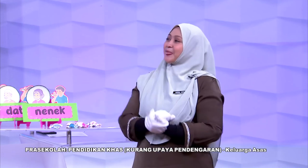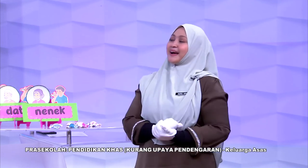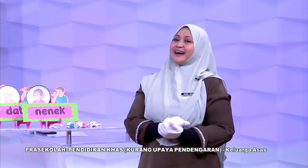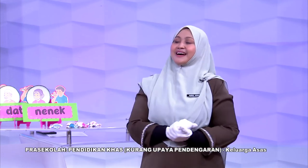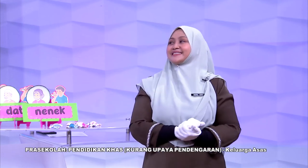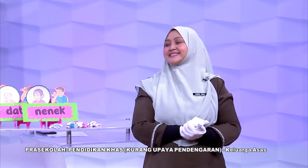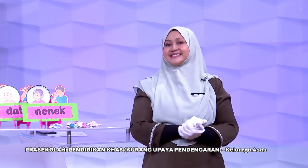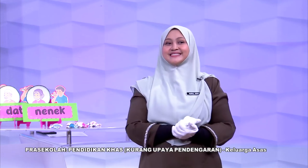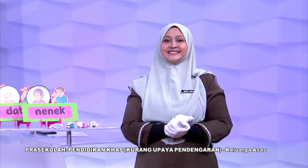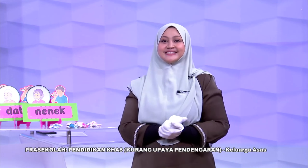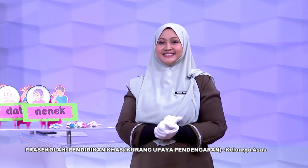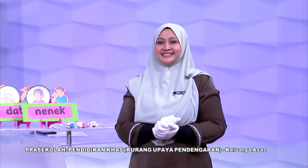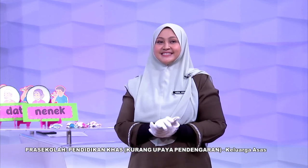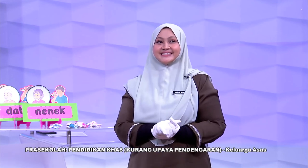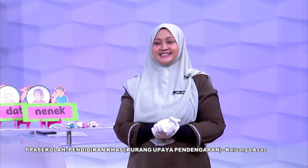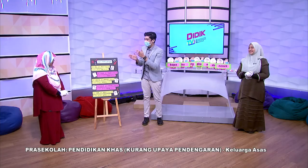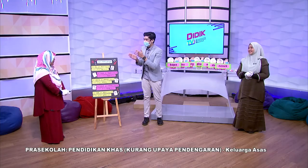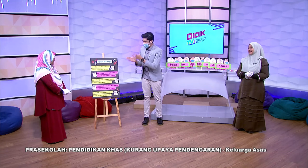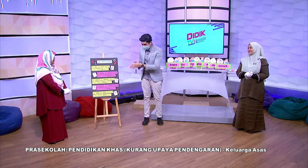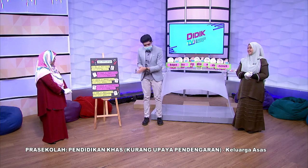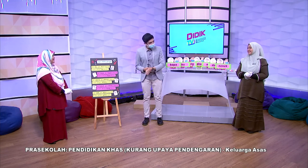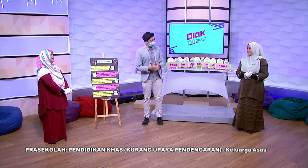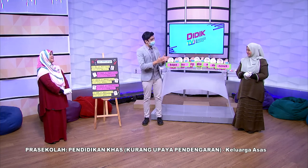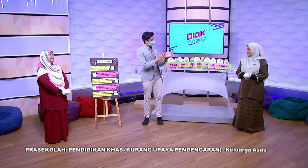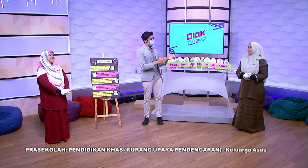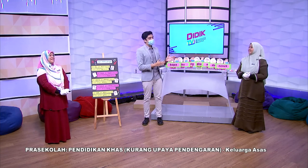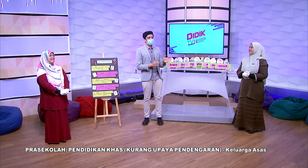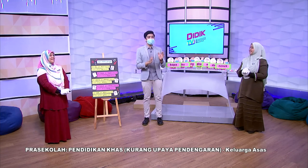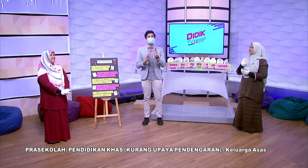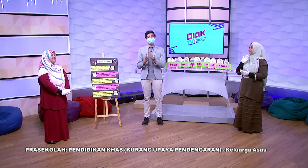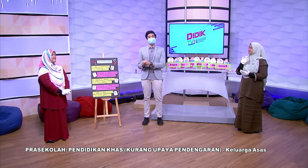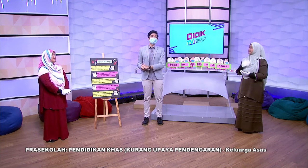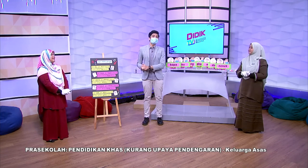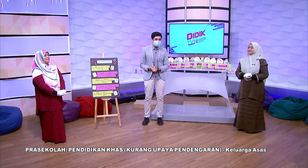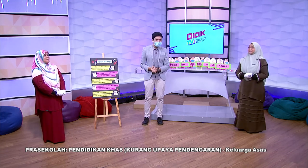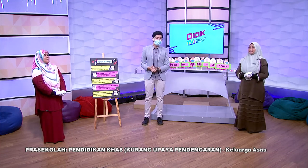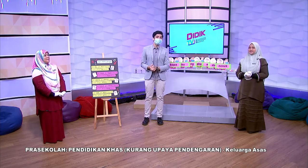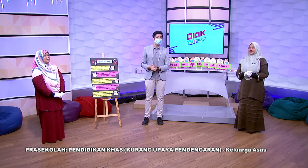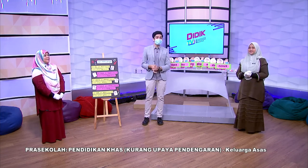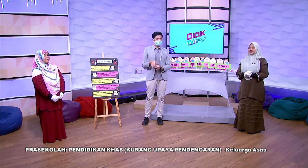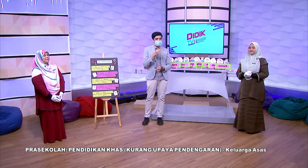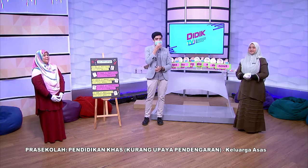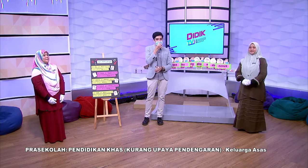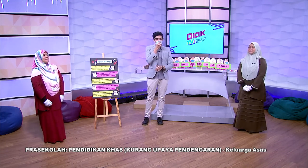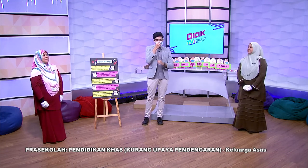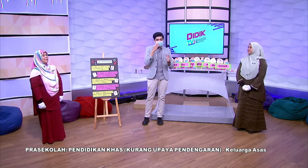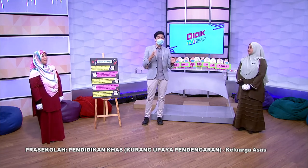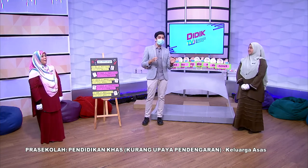terima kasih banyak guru-guru tidak dengan cekgu nuracron bersama saya hari ini di TV cpm banyak ilmunya